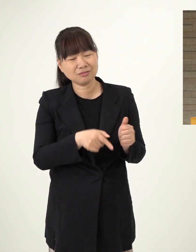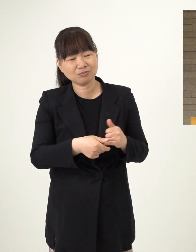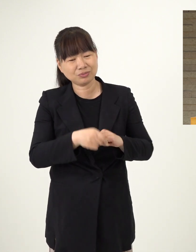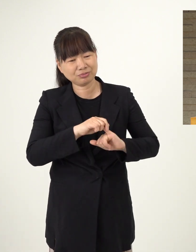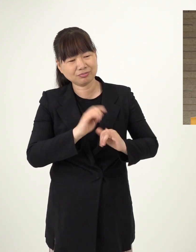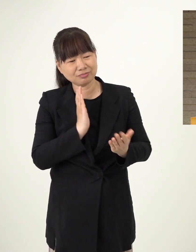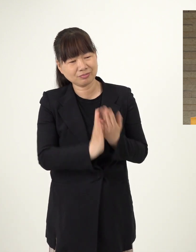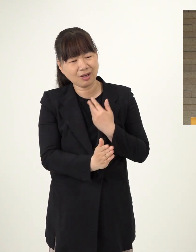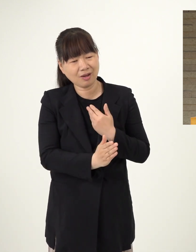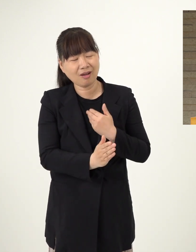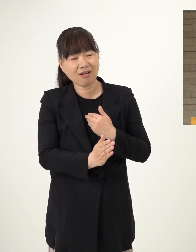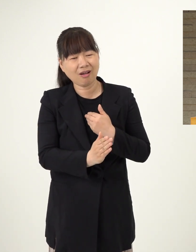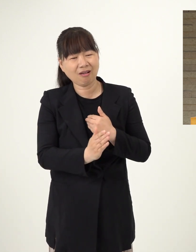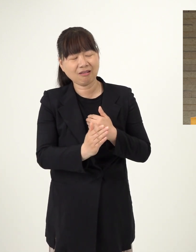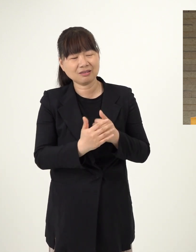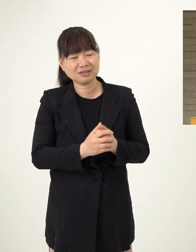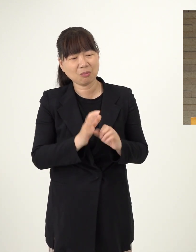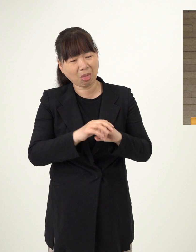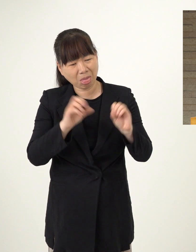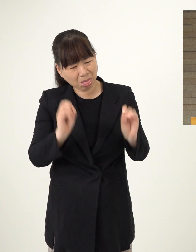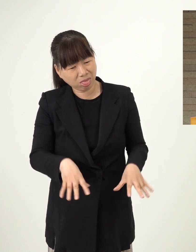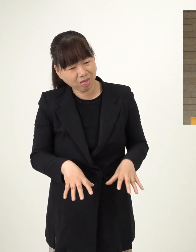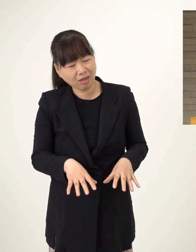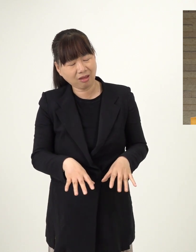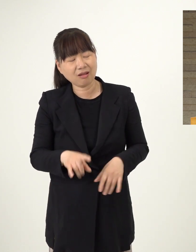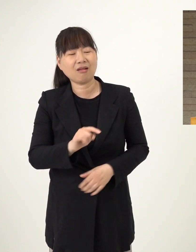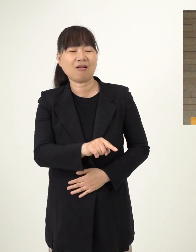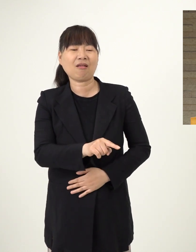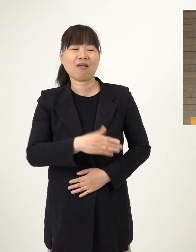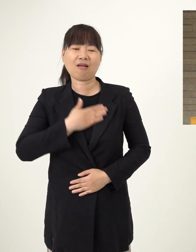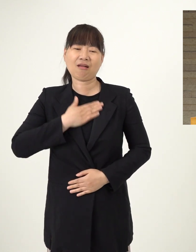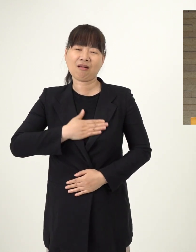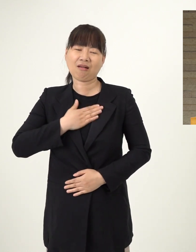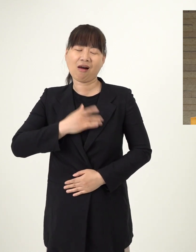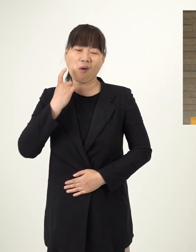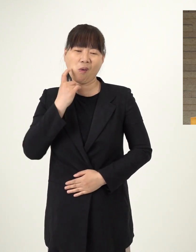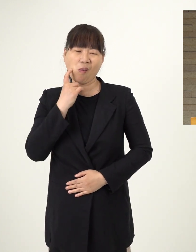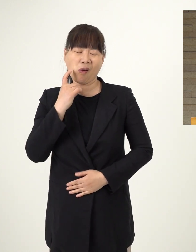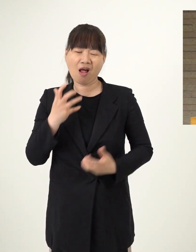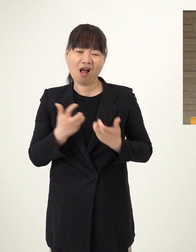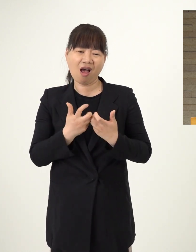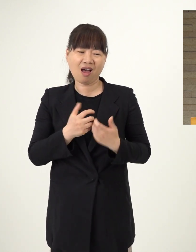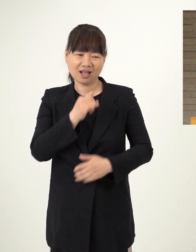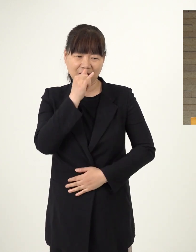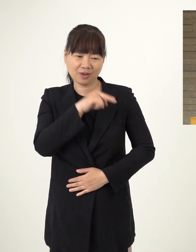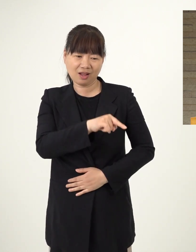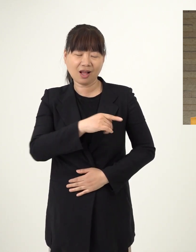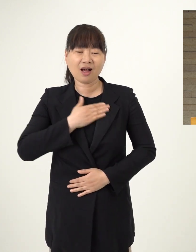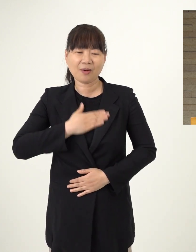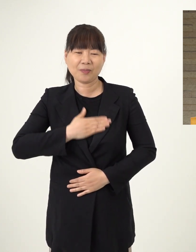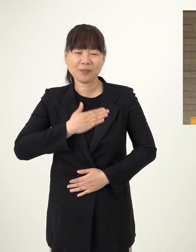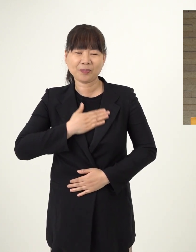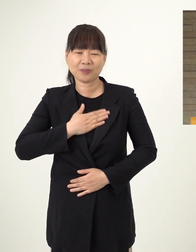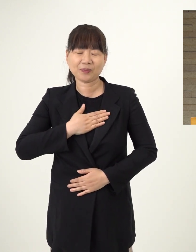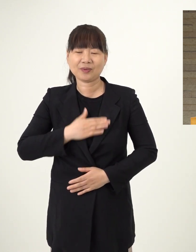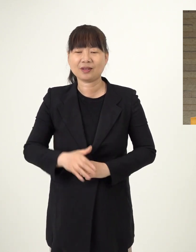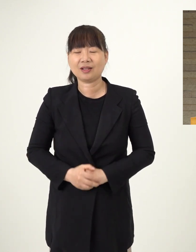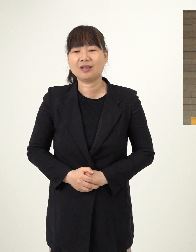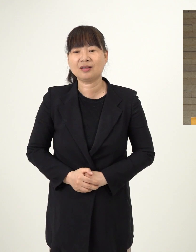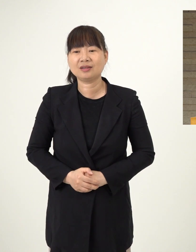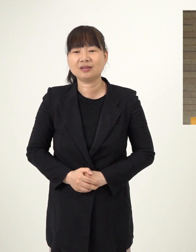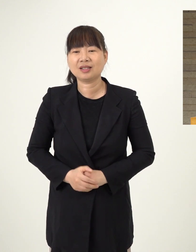모순이고 허구적인 존재인지 아주 문장 사이사이에 날카롭게 고발하는